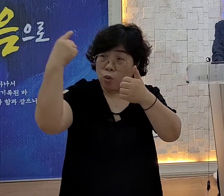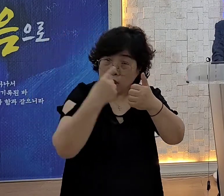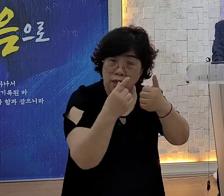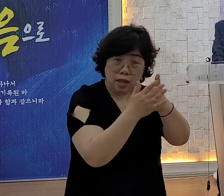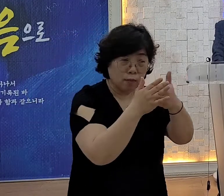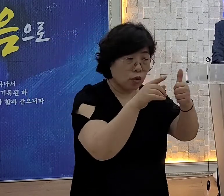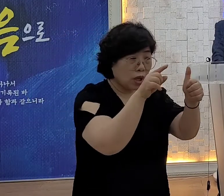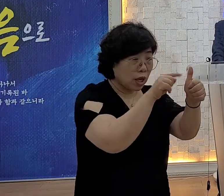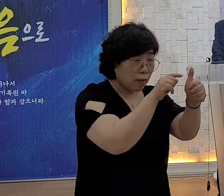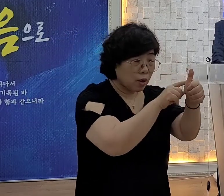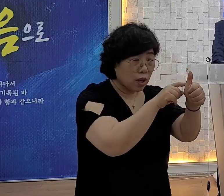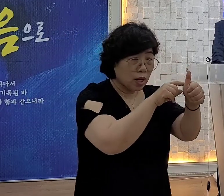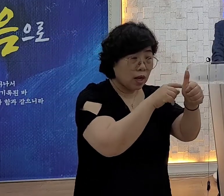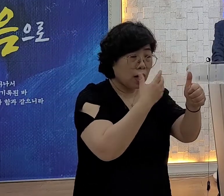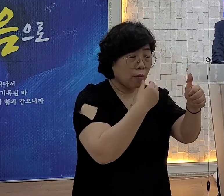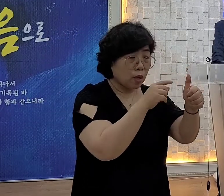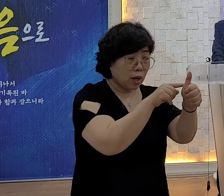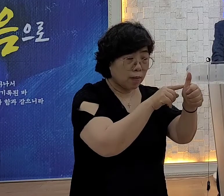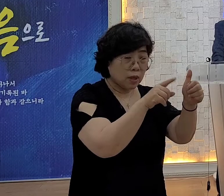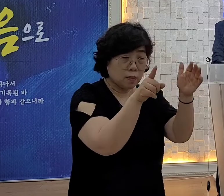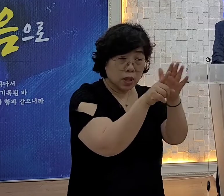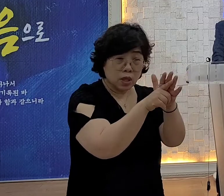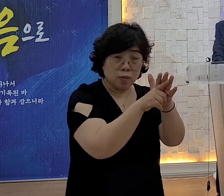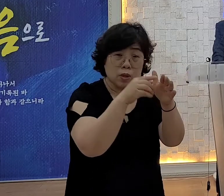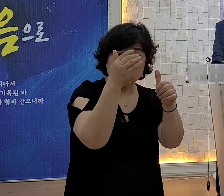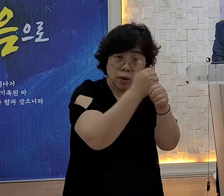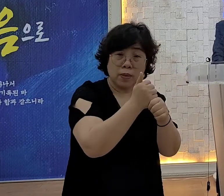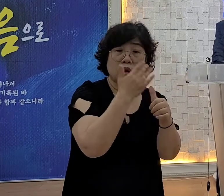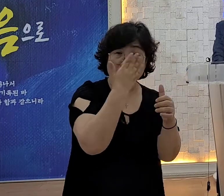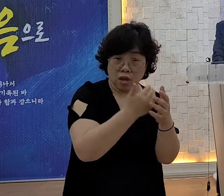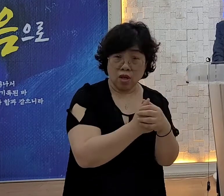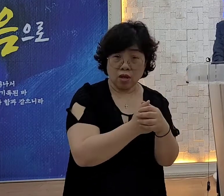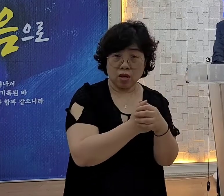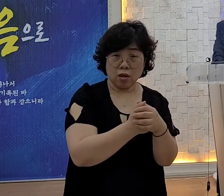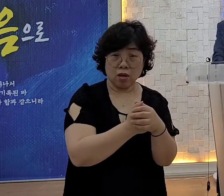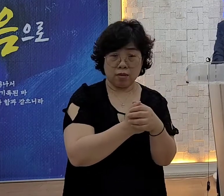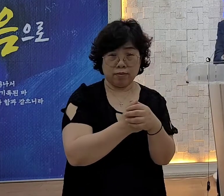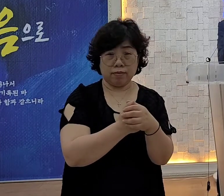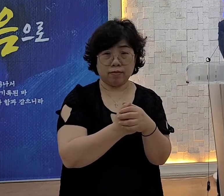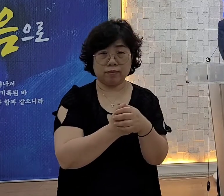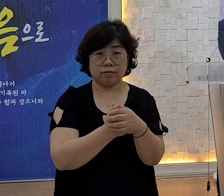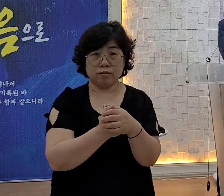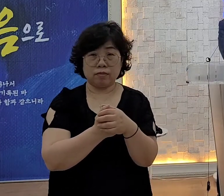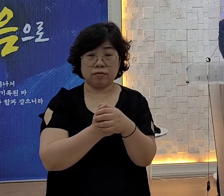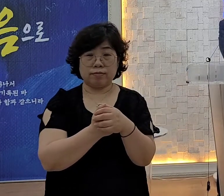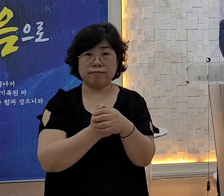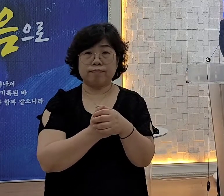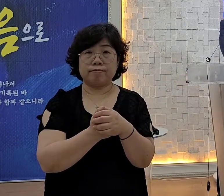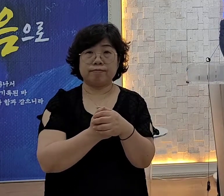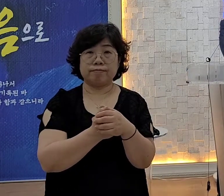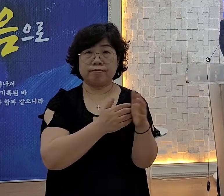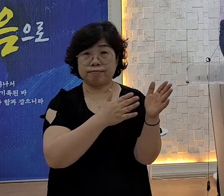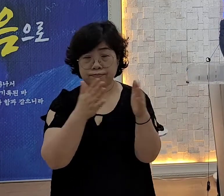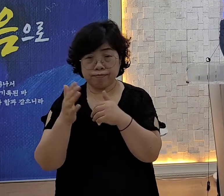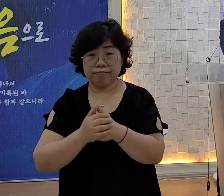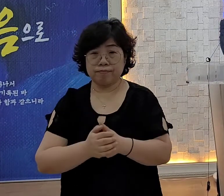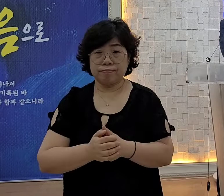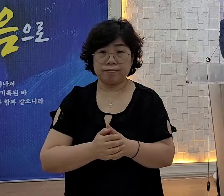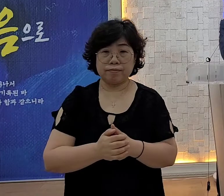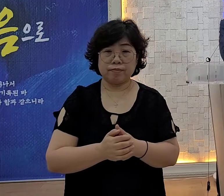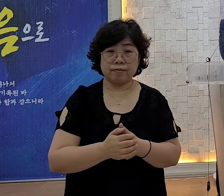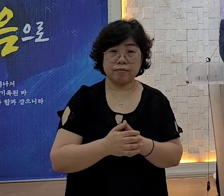오늘 말씀을 맺습니다. 여러분 하란에 살던 아브라함에게